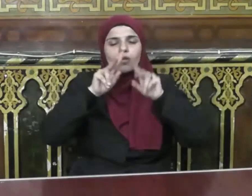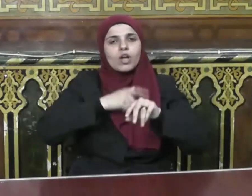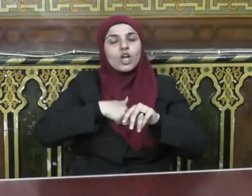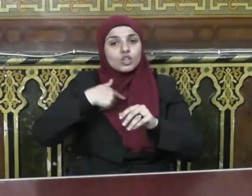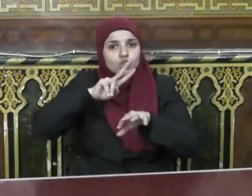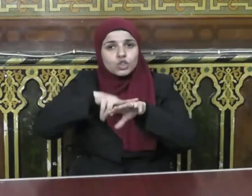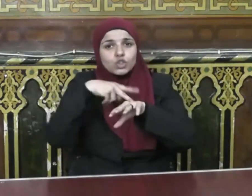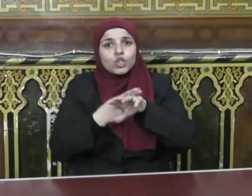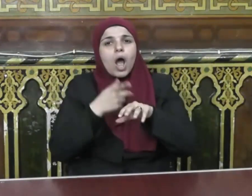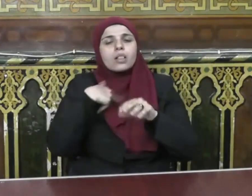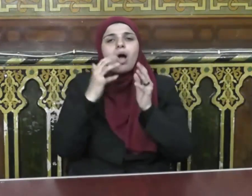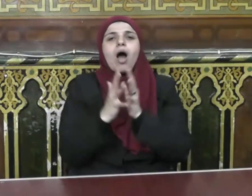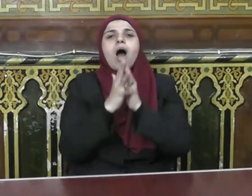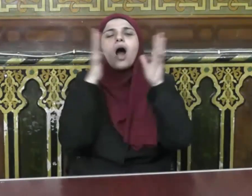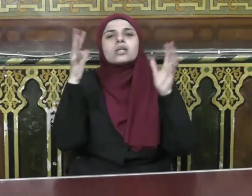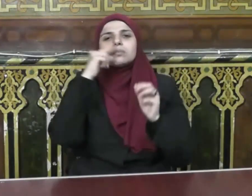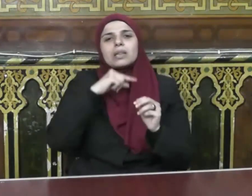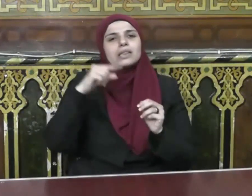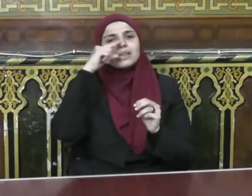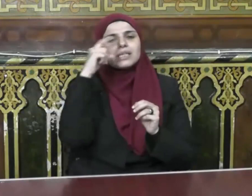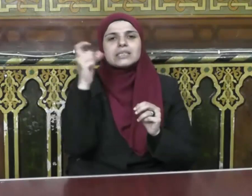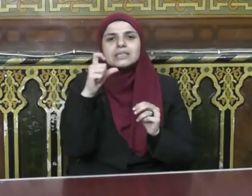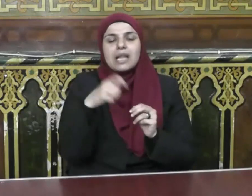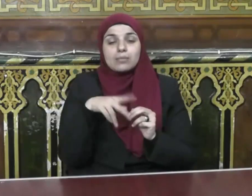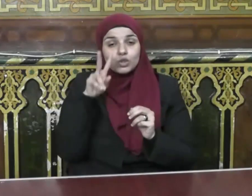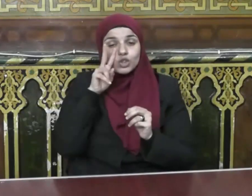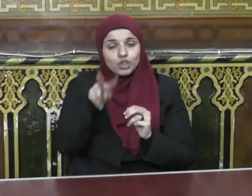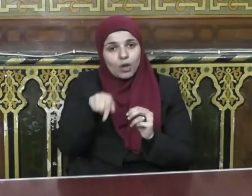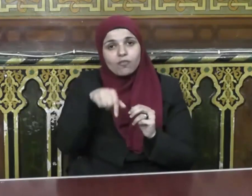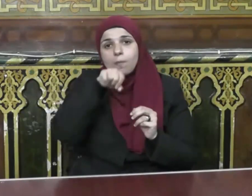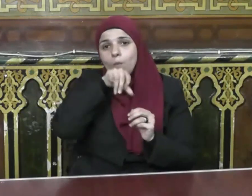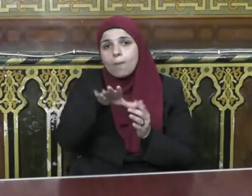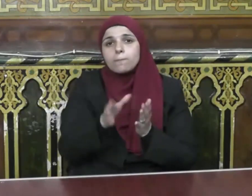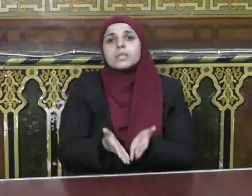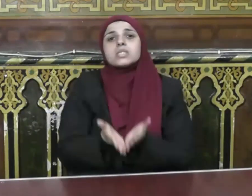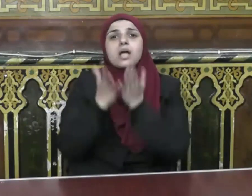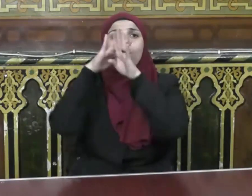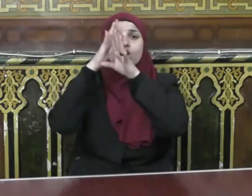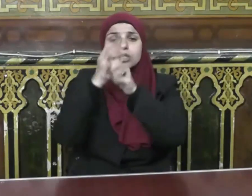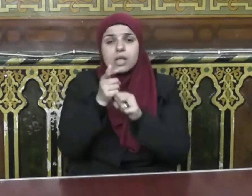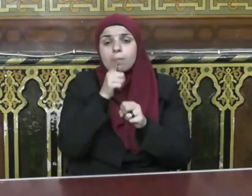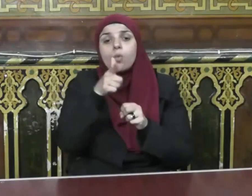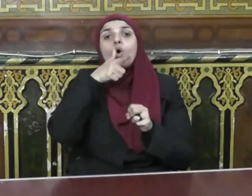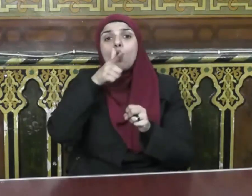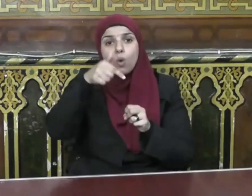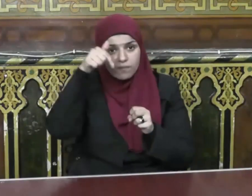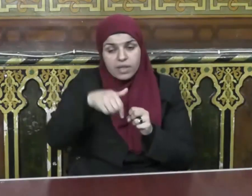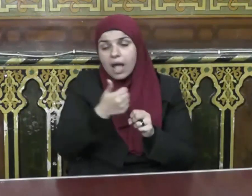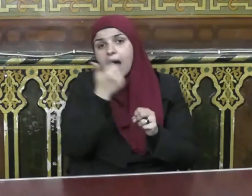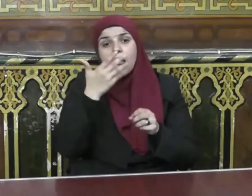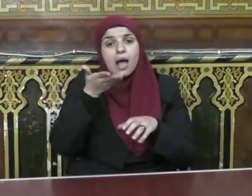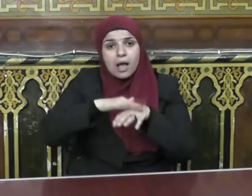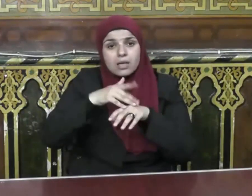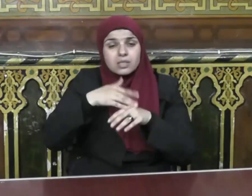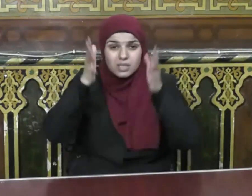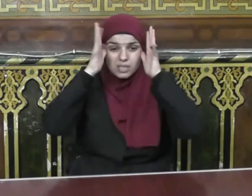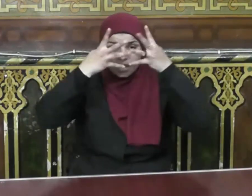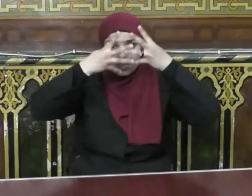بعظمة الإسلام، فتجده صلى الله عليه وسلم يقول عن الصلاة وهي أعظم